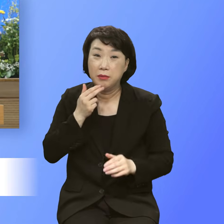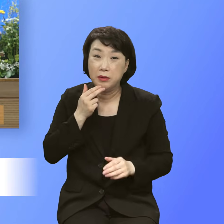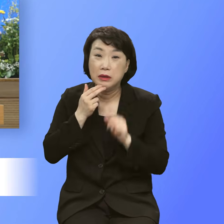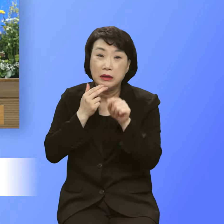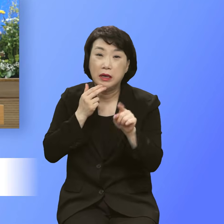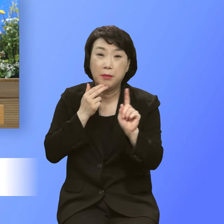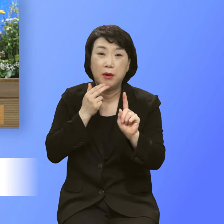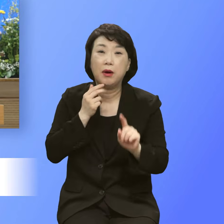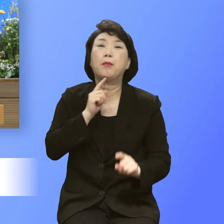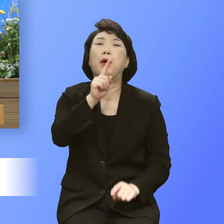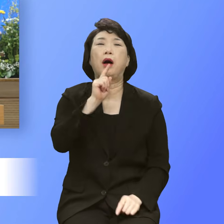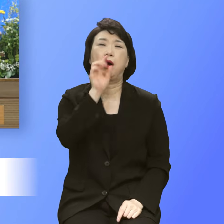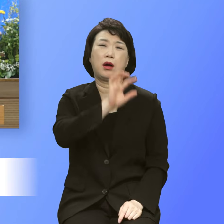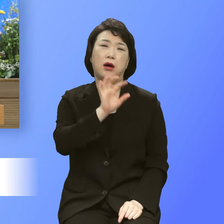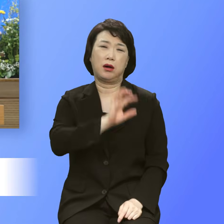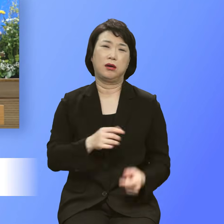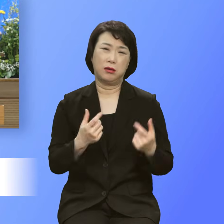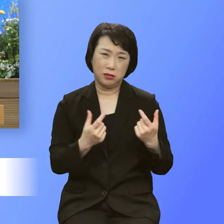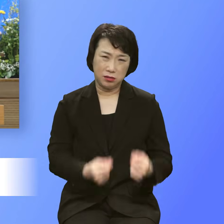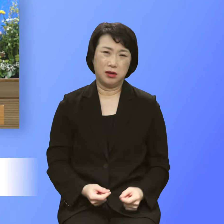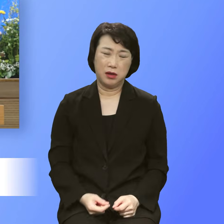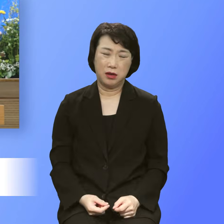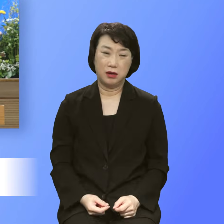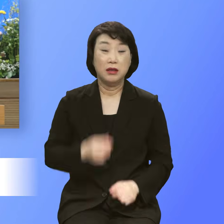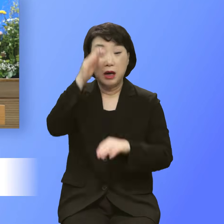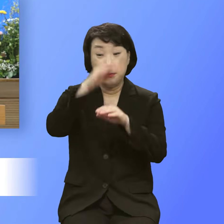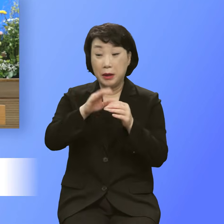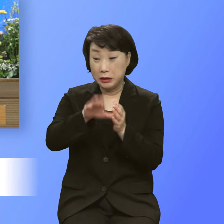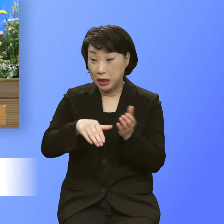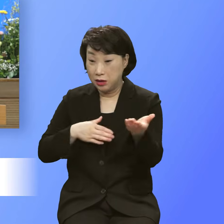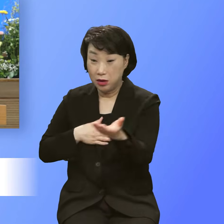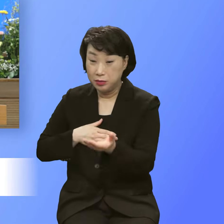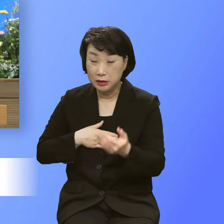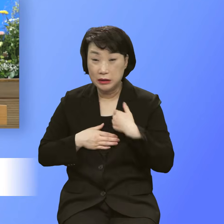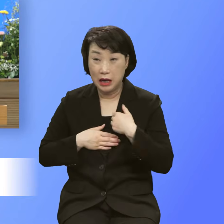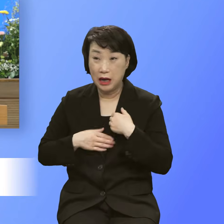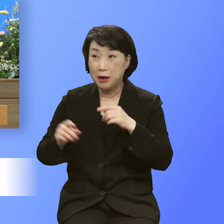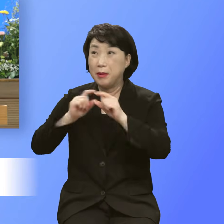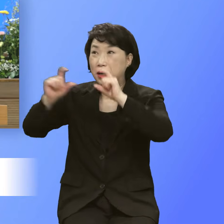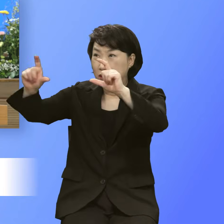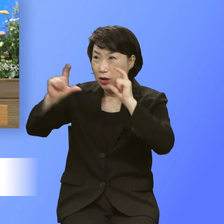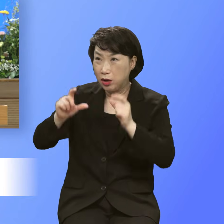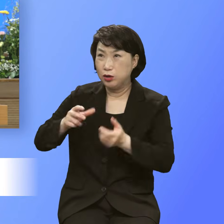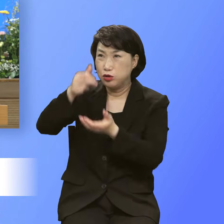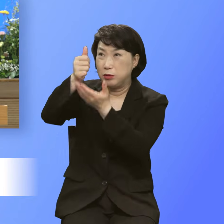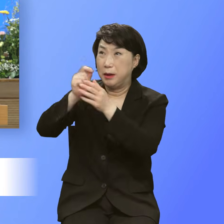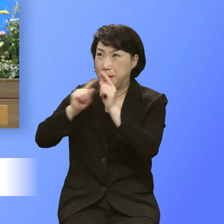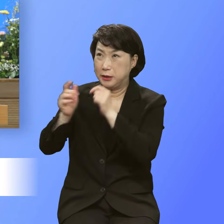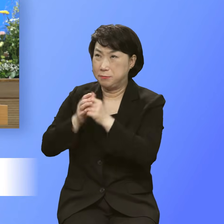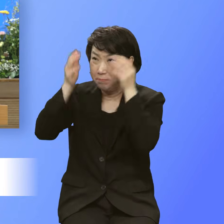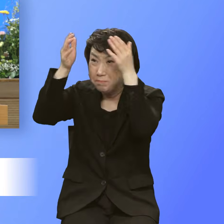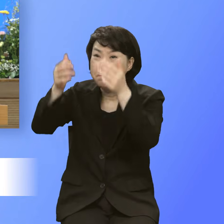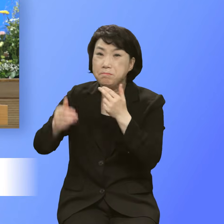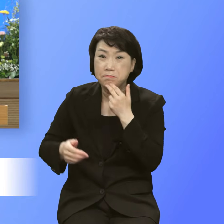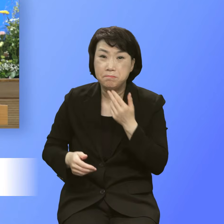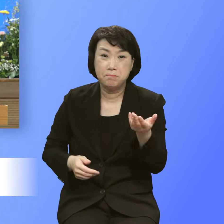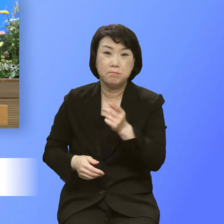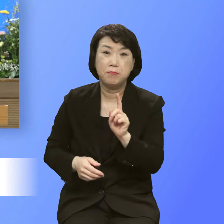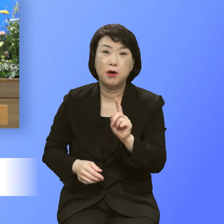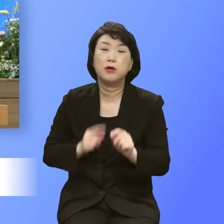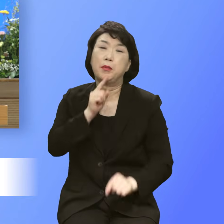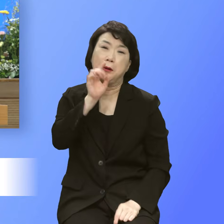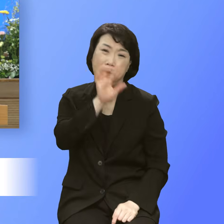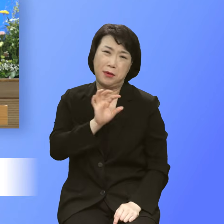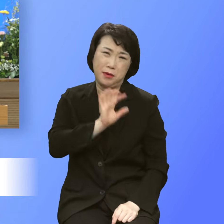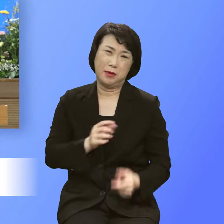것 중언부언이야. 예배 드릴 때 나에게 말씀하시는 그 말씀에 겨냥하지 않는 것